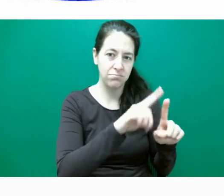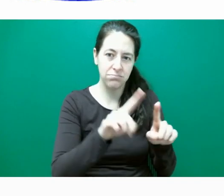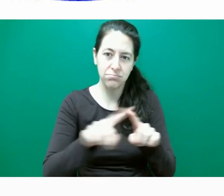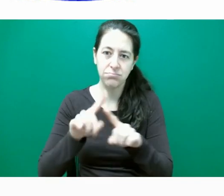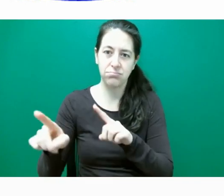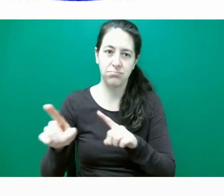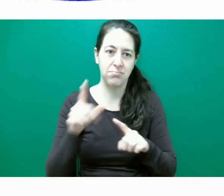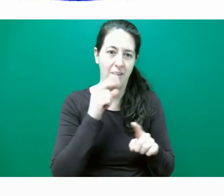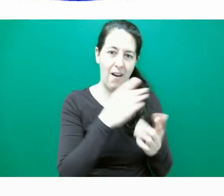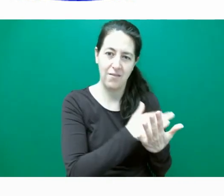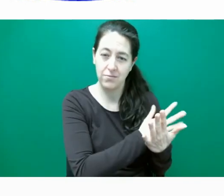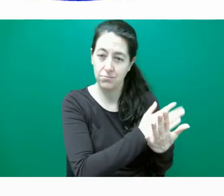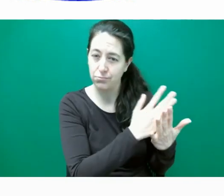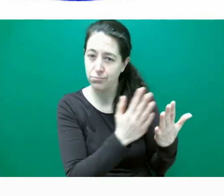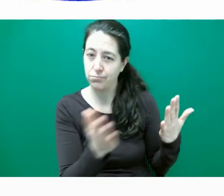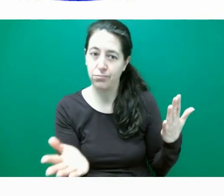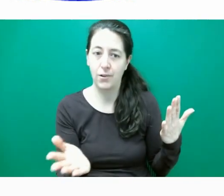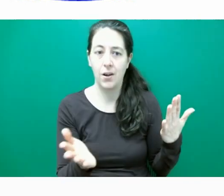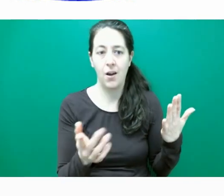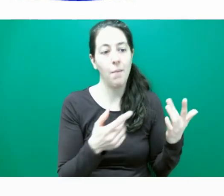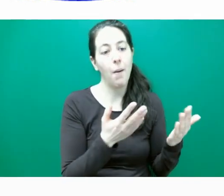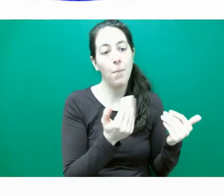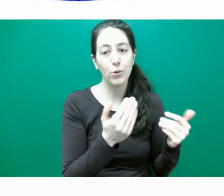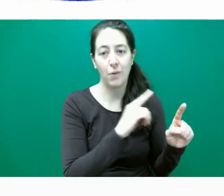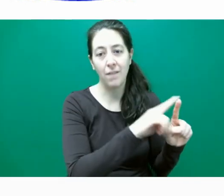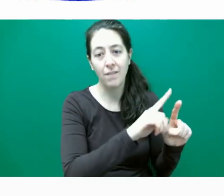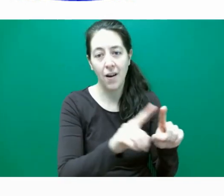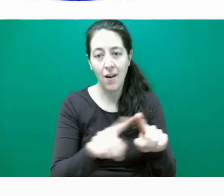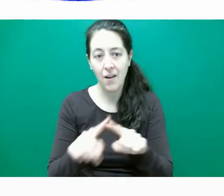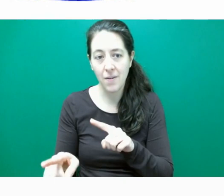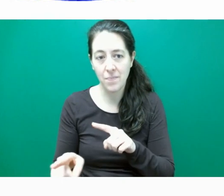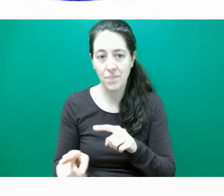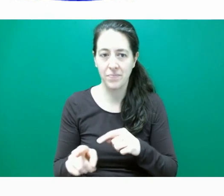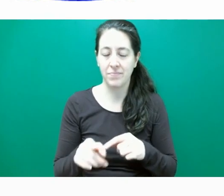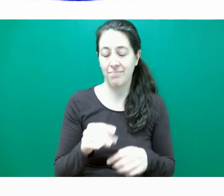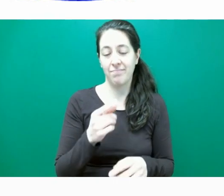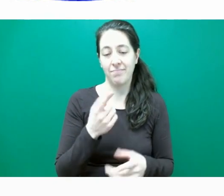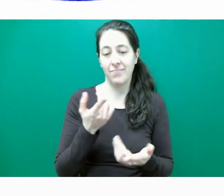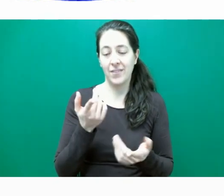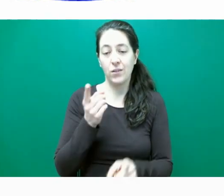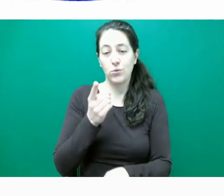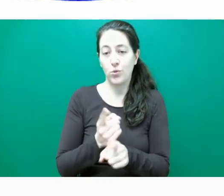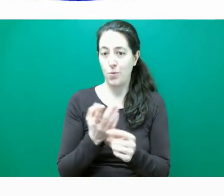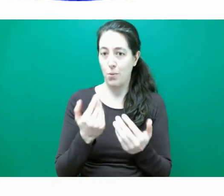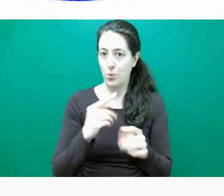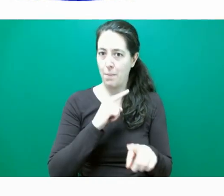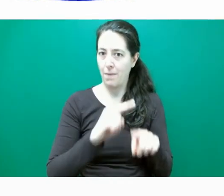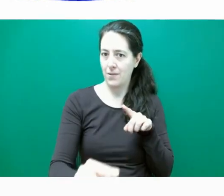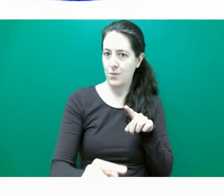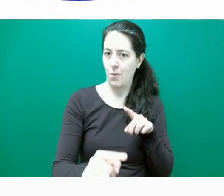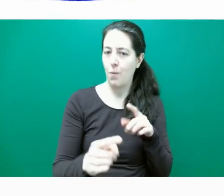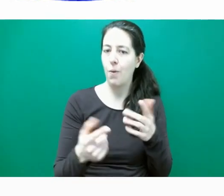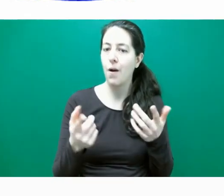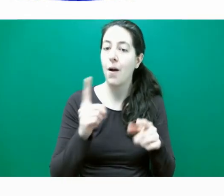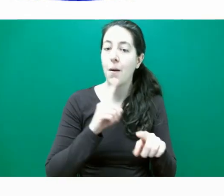ces groupes d'âge-là, il y a différents besoins. Et c'est là qu'arrive la prévention. Pourquoi? Parce qu'en prévention, c'est à ce